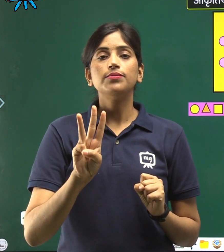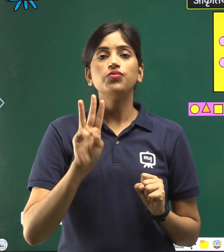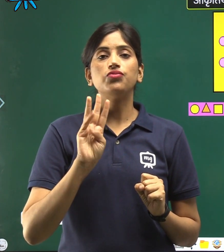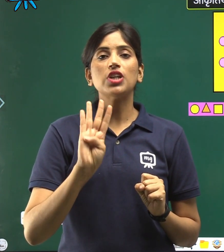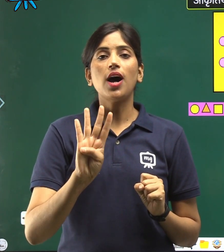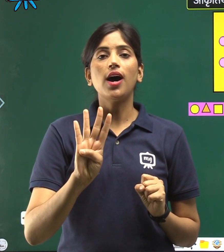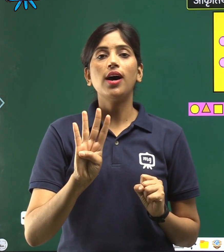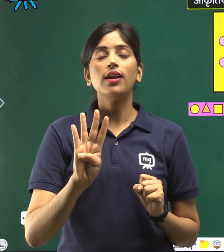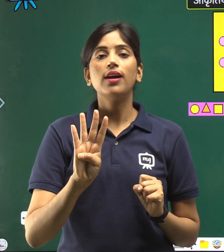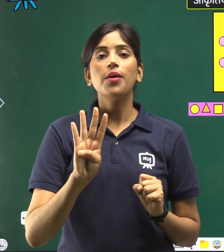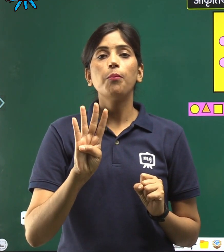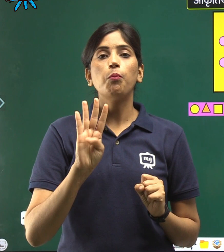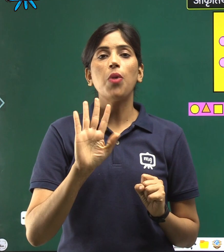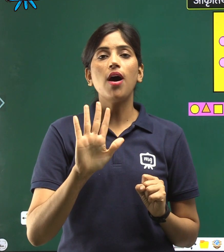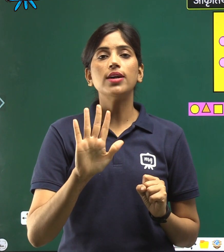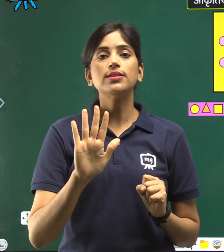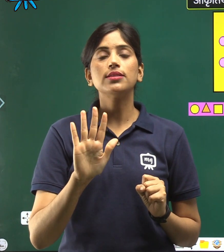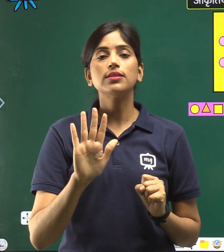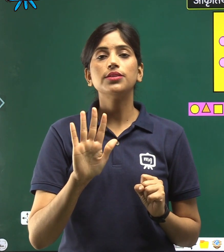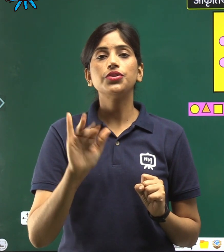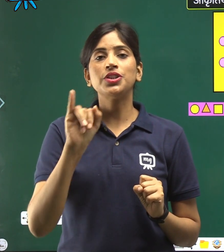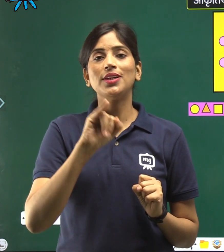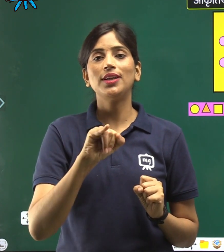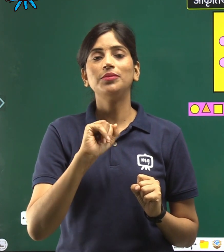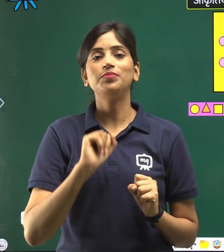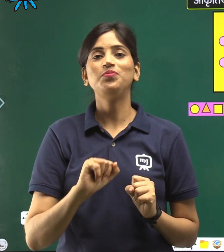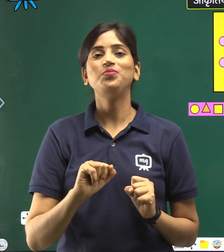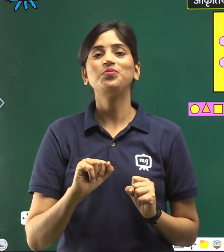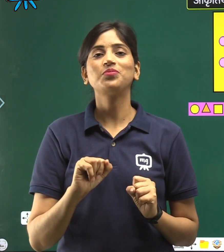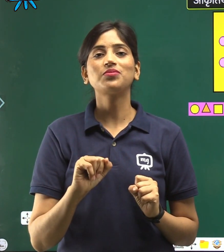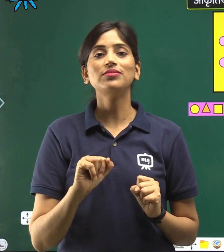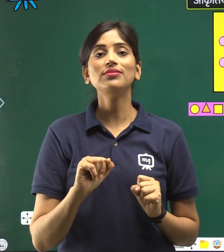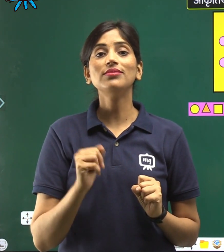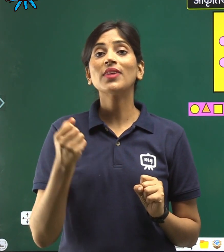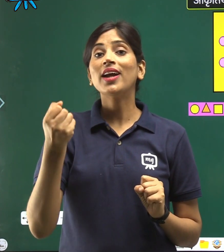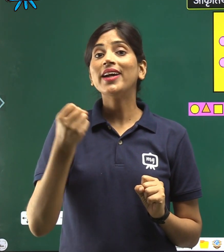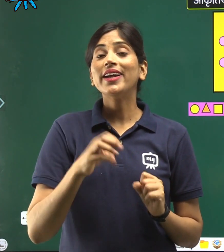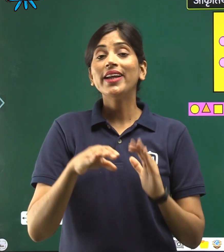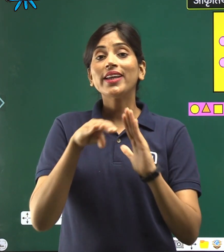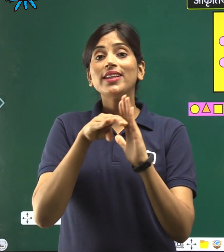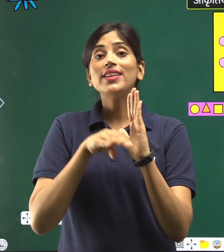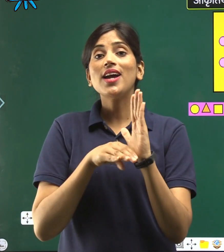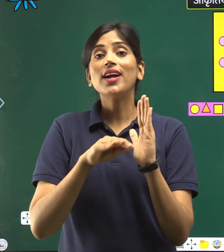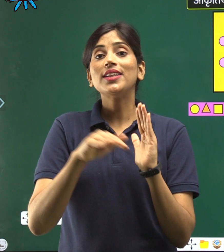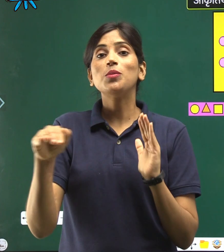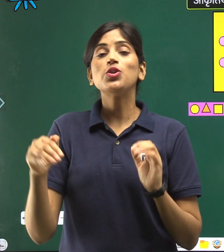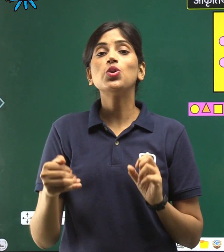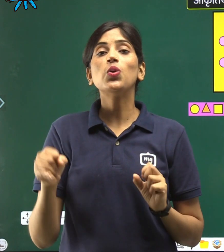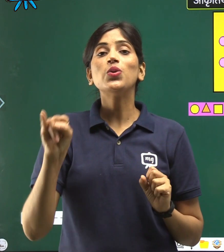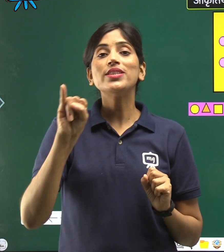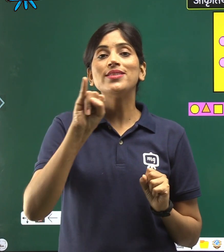3 4 5 6। कितनी आकृति है बच्चों?